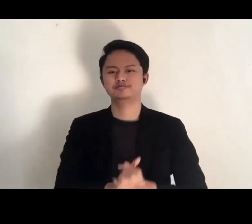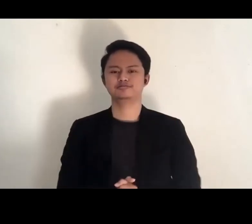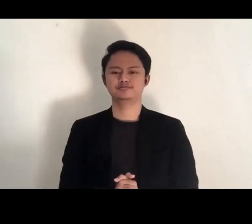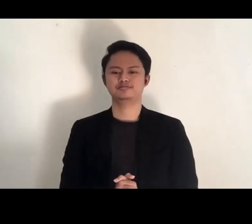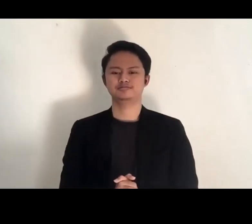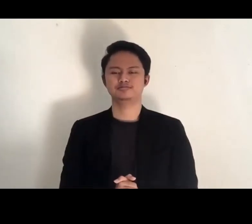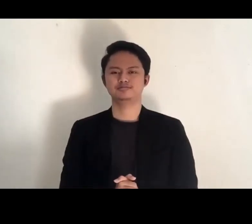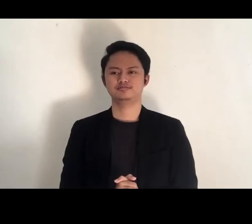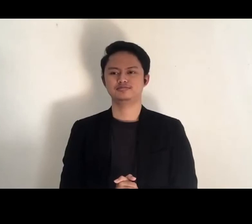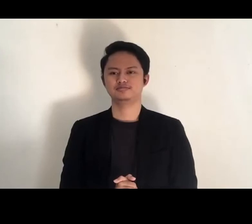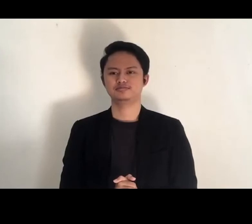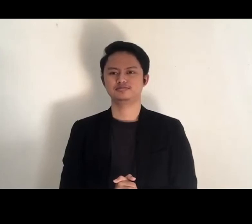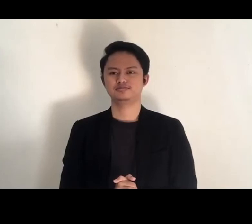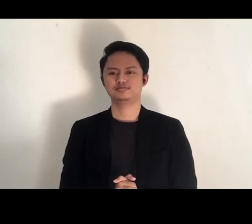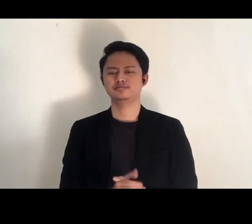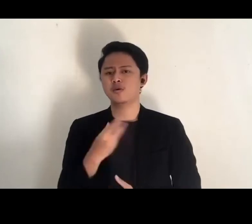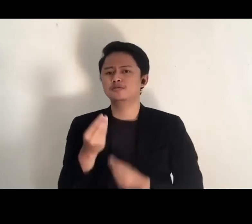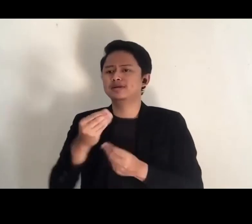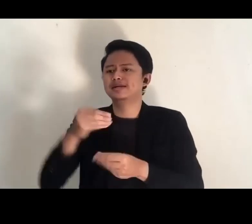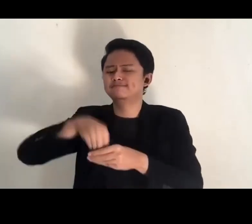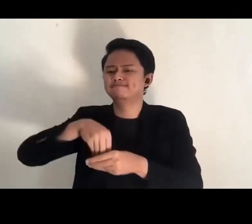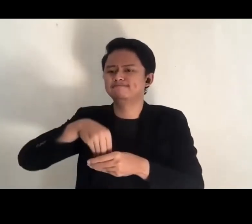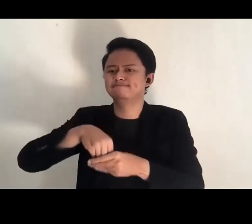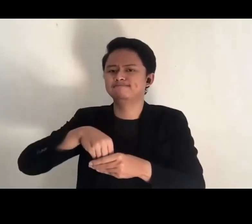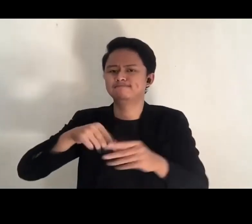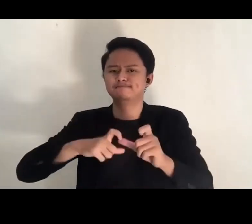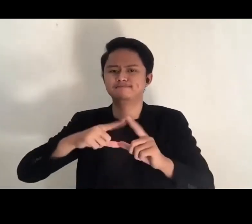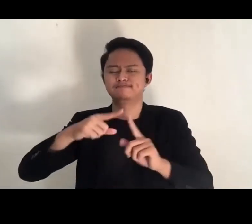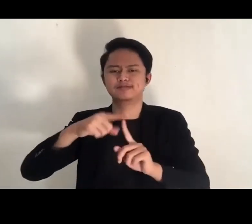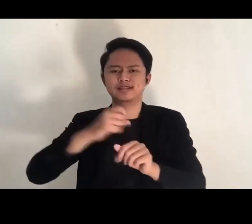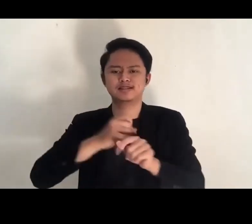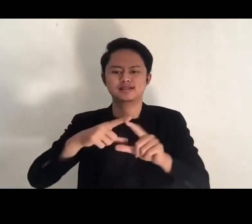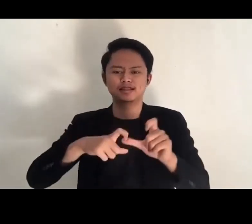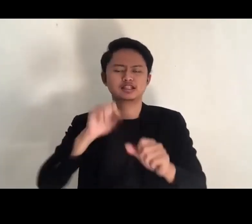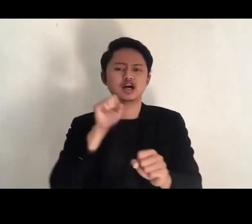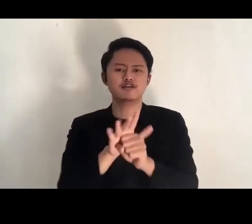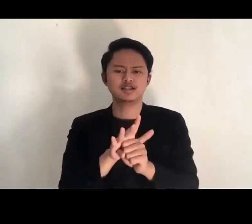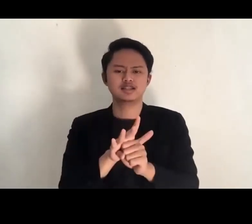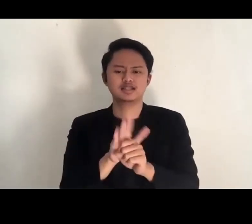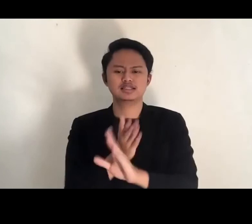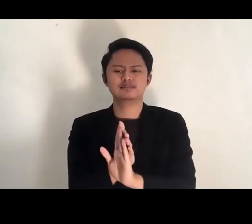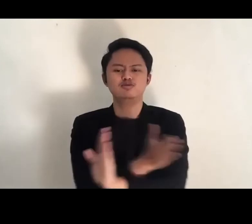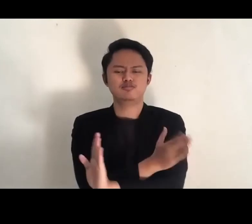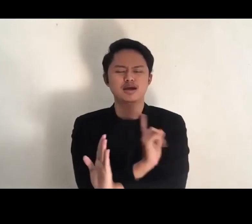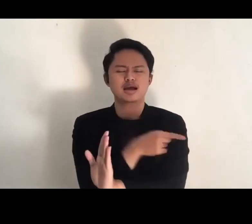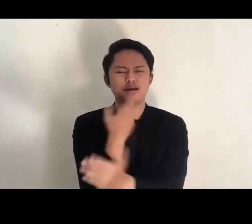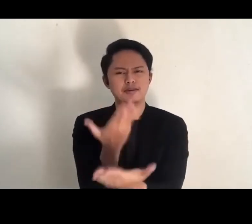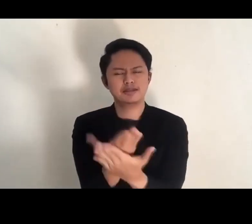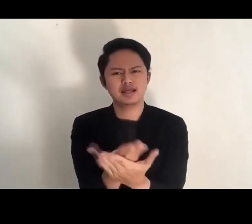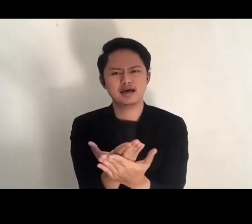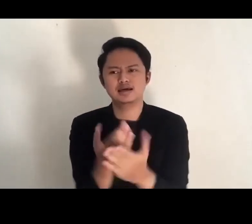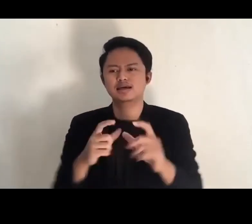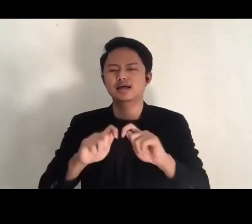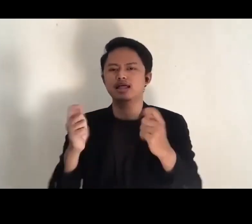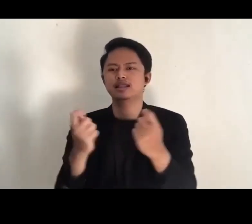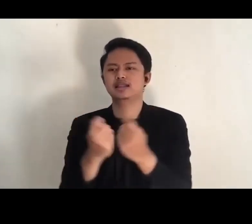ajukan untuk kami mendapat rekomendasi dari Satgas Covid Kabupaten, terlebih dahulu kami mengajukan permohonan kepada Satgas Covid untuk